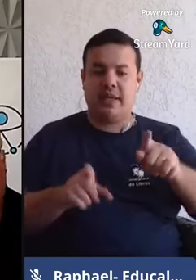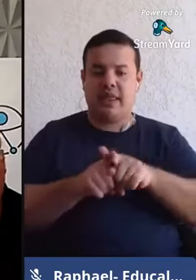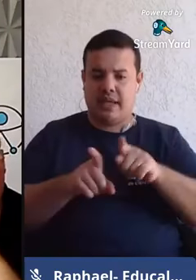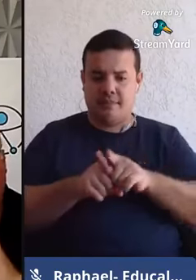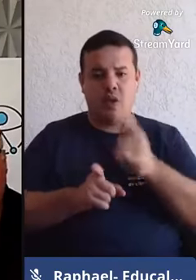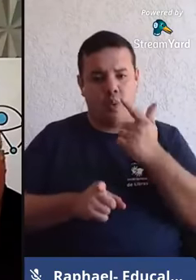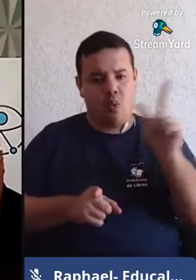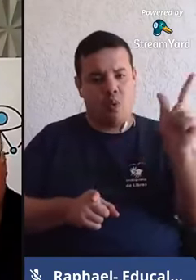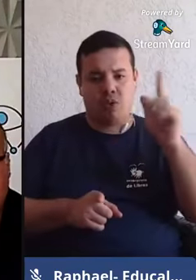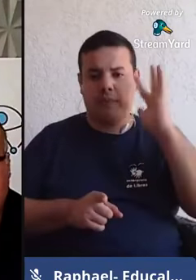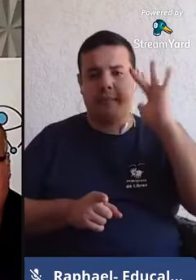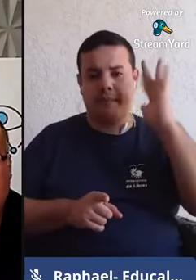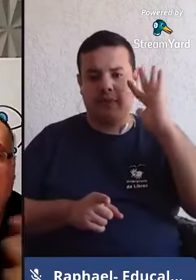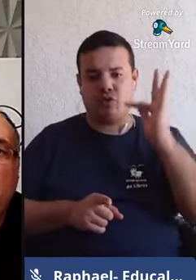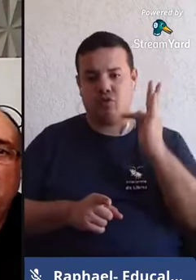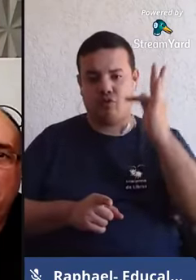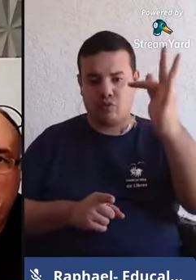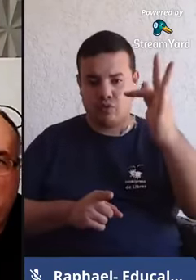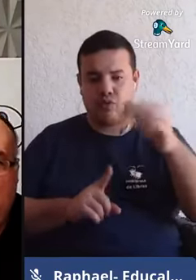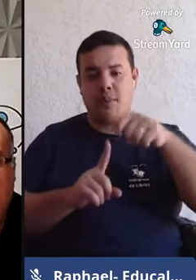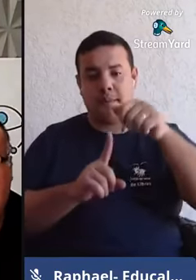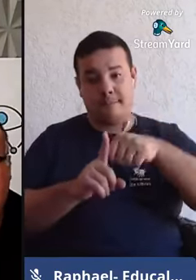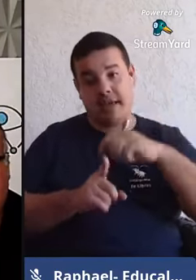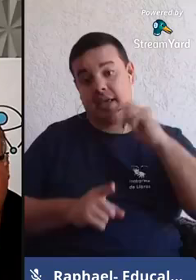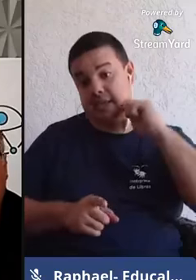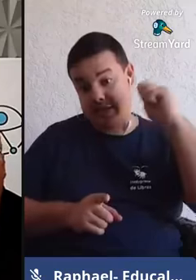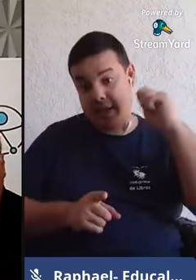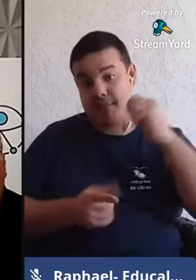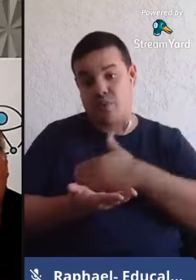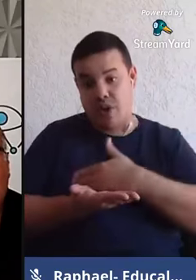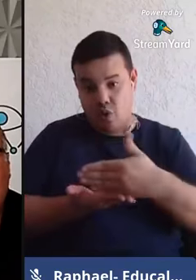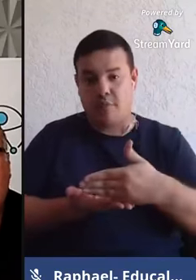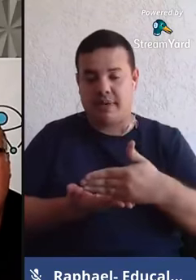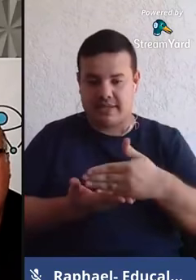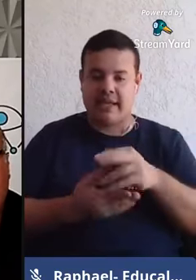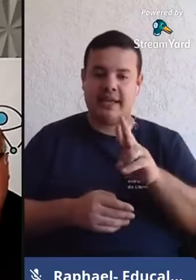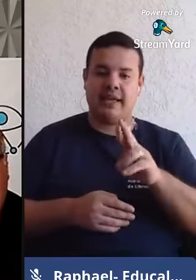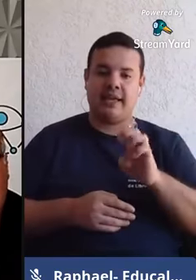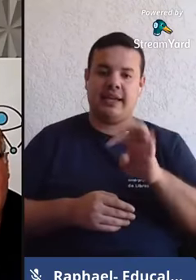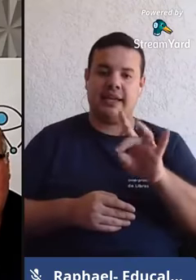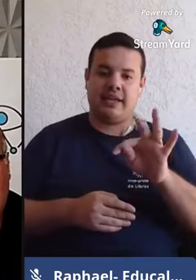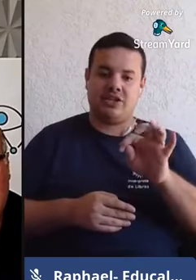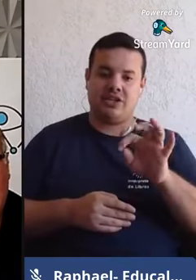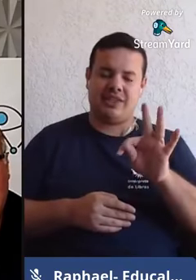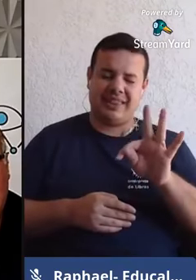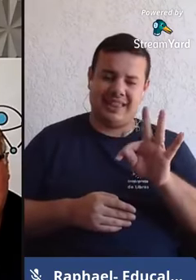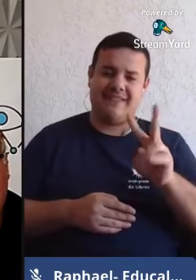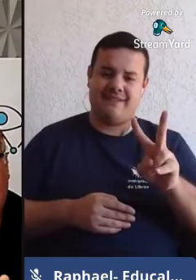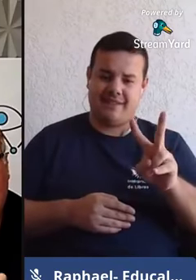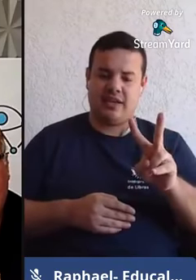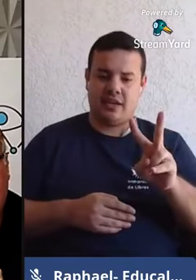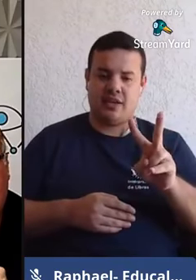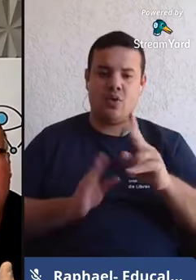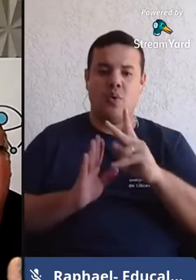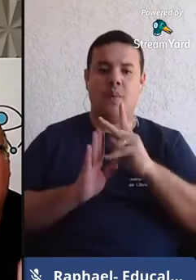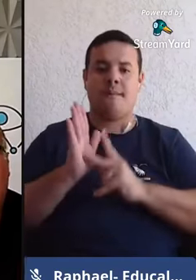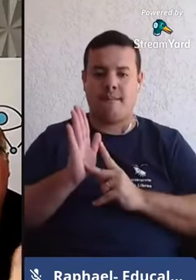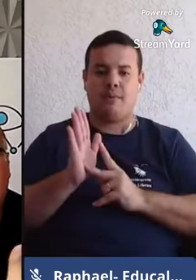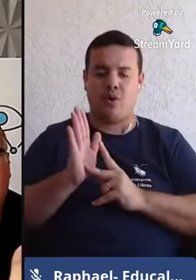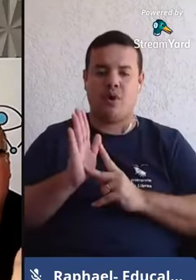começar agora, no mês de abril, e iria, né, começar na Rede TV, um programa de TV para pessoa com deficiência, TV